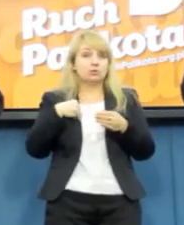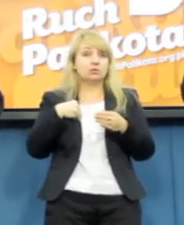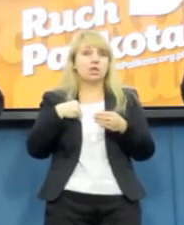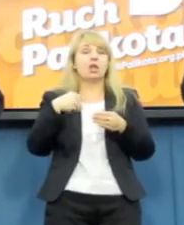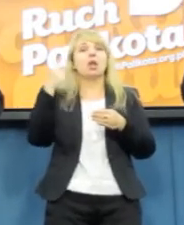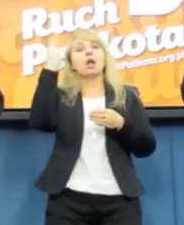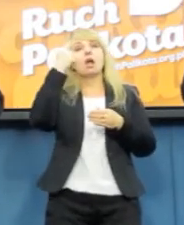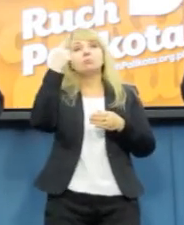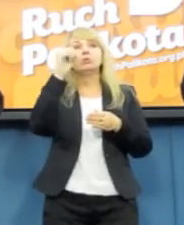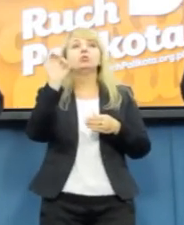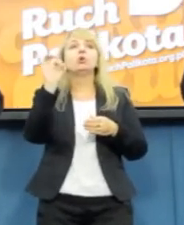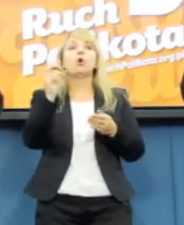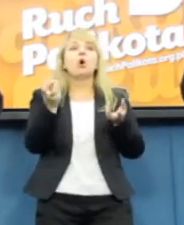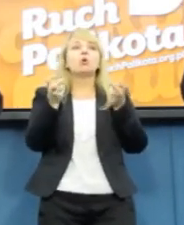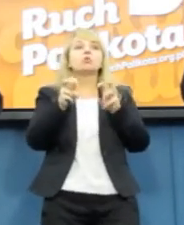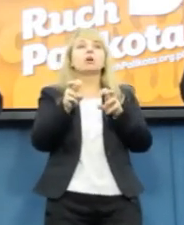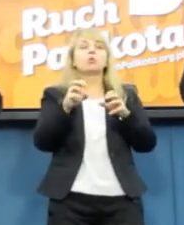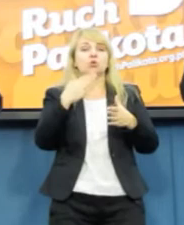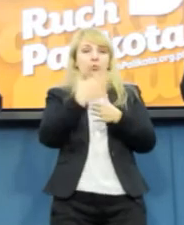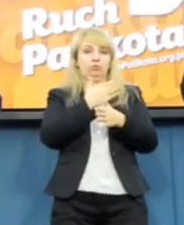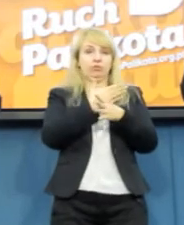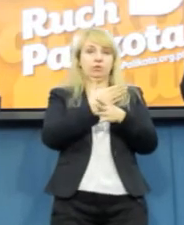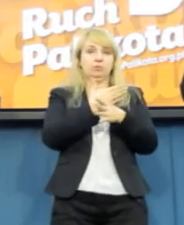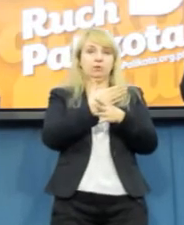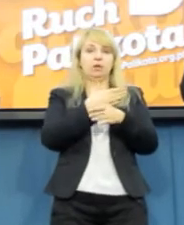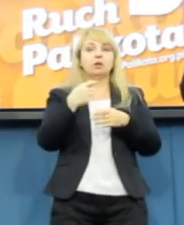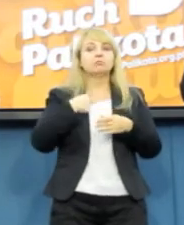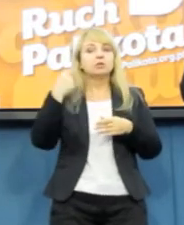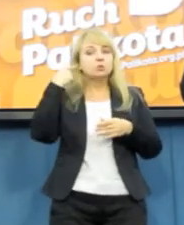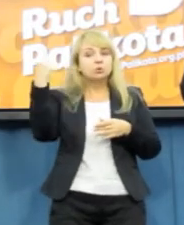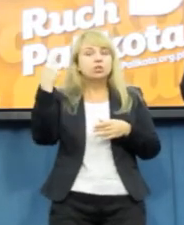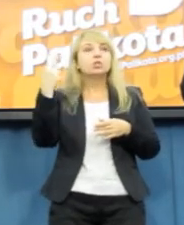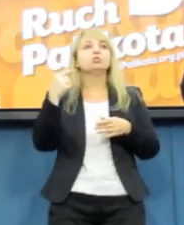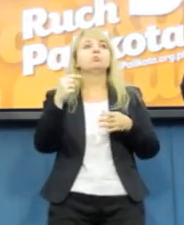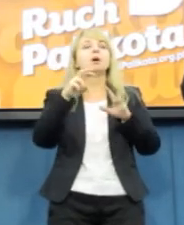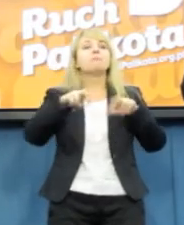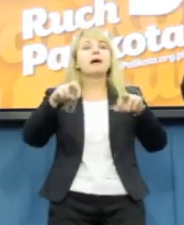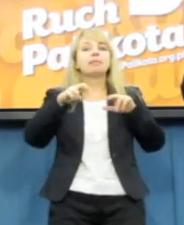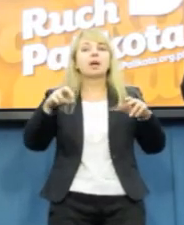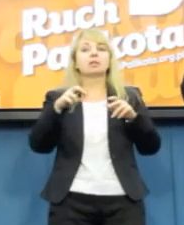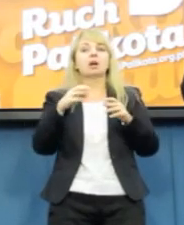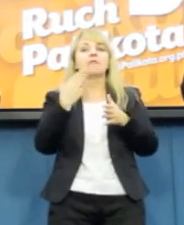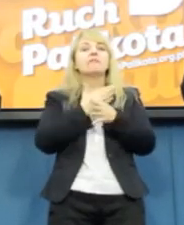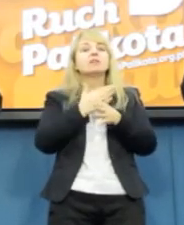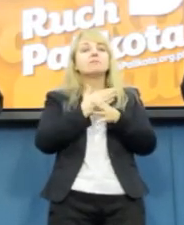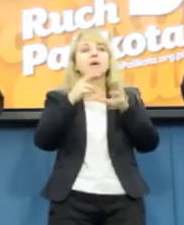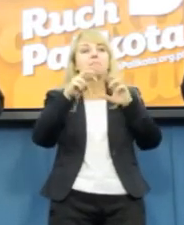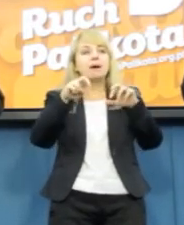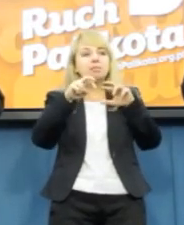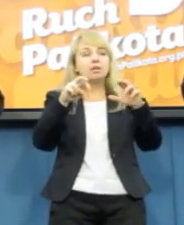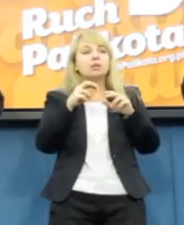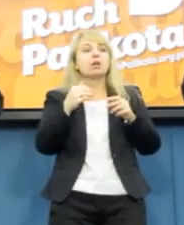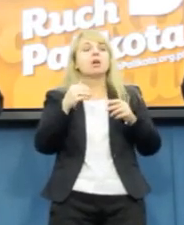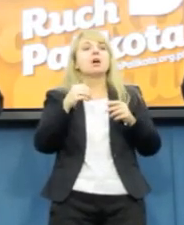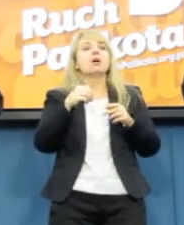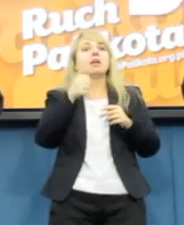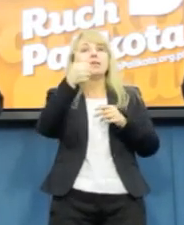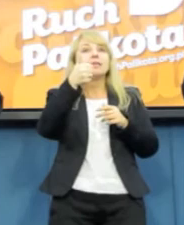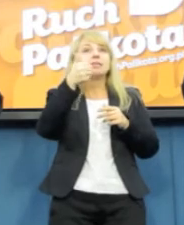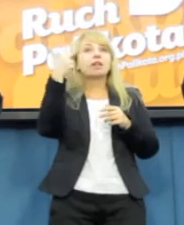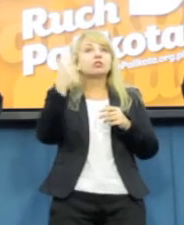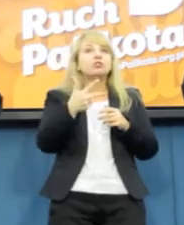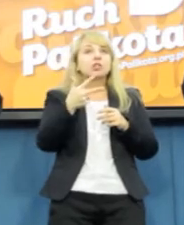różnych badań to jest prawie połowa. Na przykład według ostatnich badań GFK Polonio 36% Polaków myśli o założeniu własnej firmy, czyli ponad 1/3,